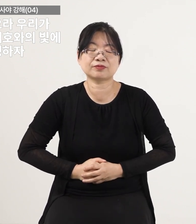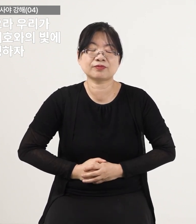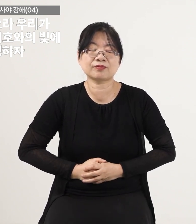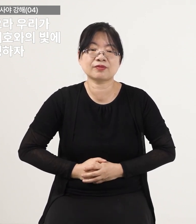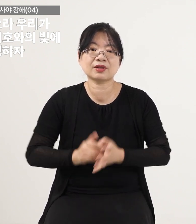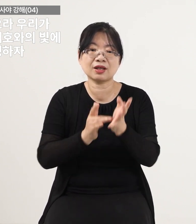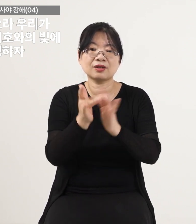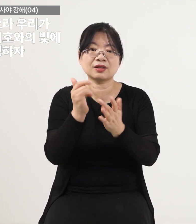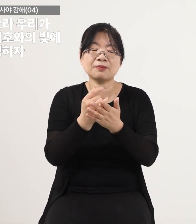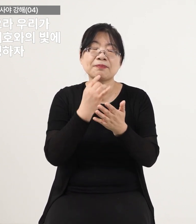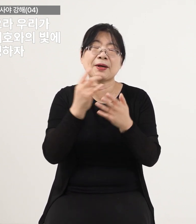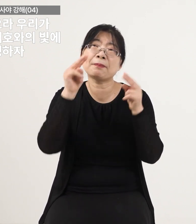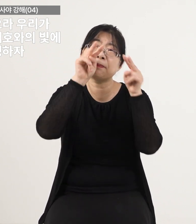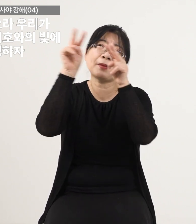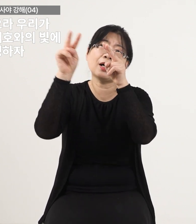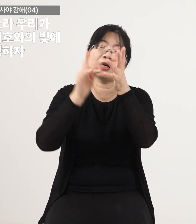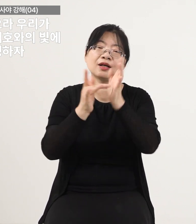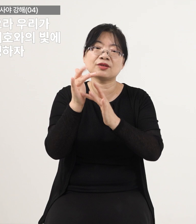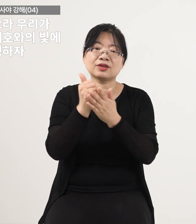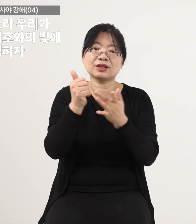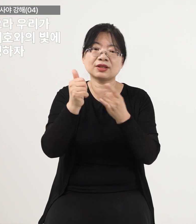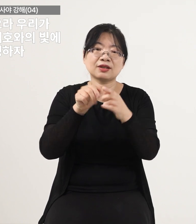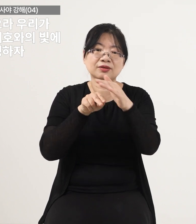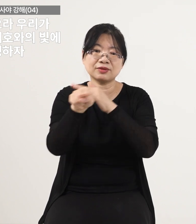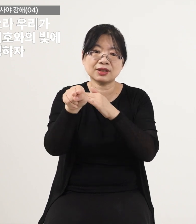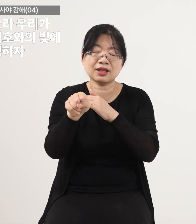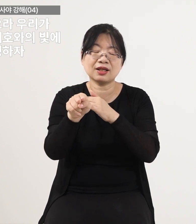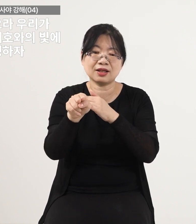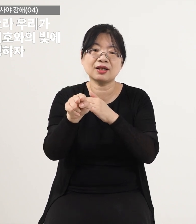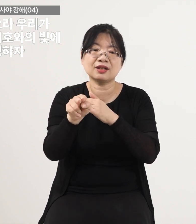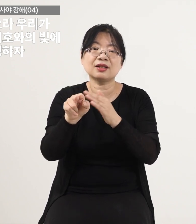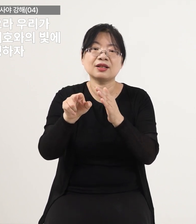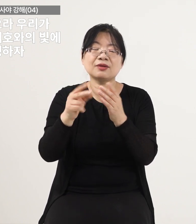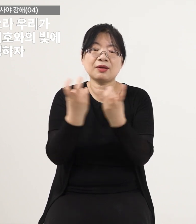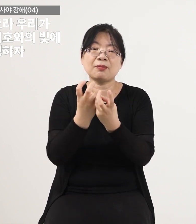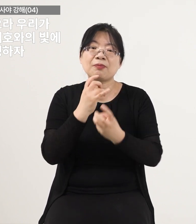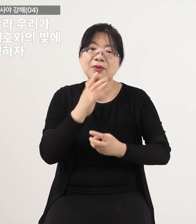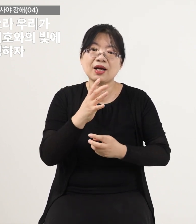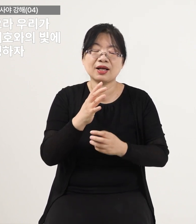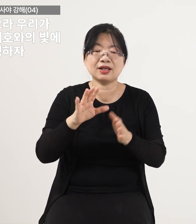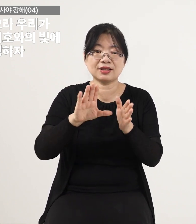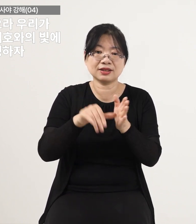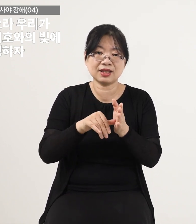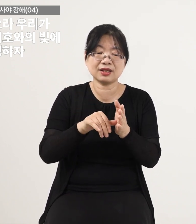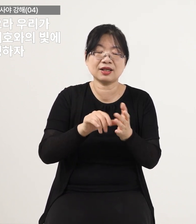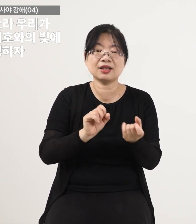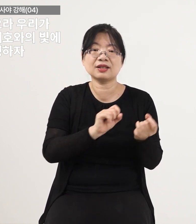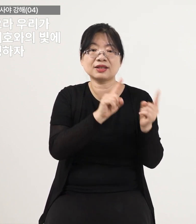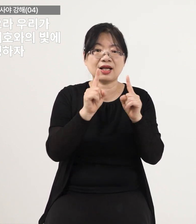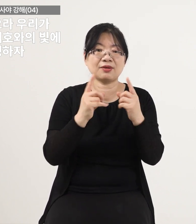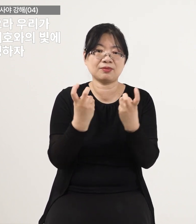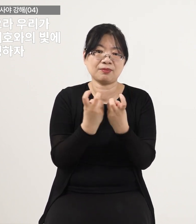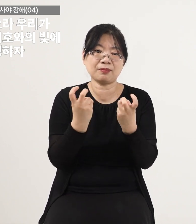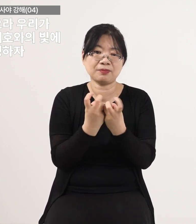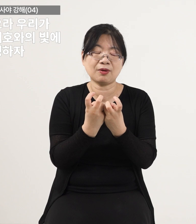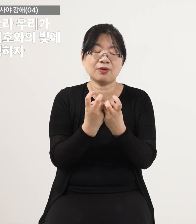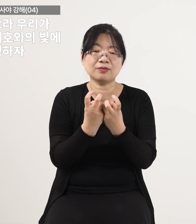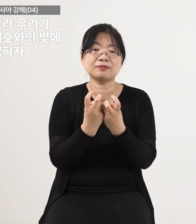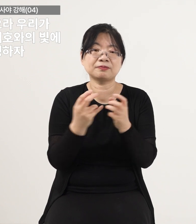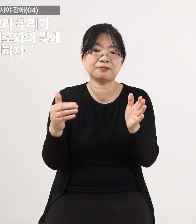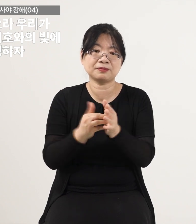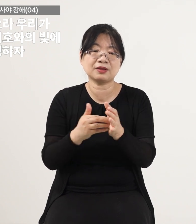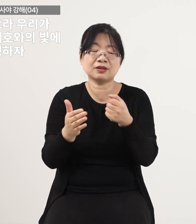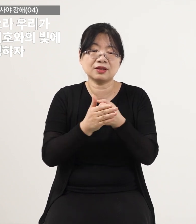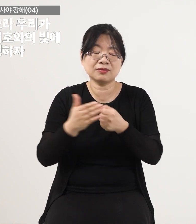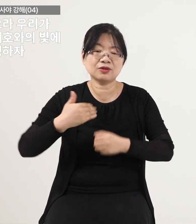그분만 바라보고 그분께로 피하는 것만이 시대가 살 길이고 인류가 살 길입니다. 그래서